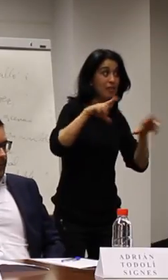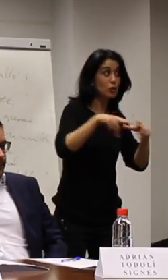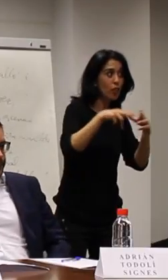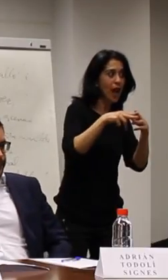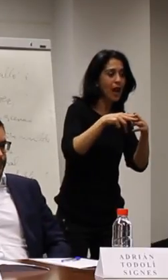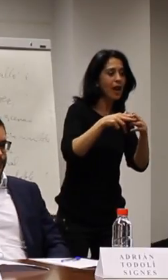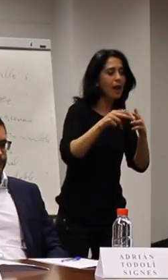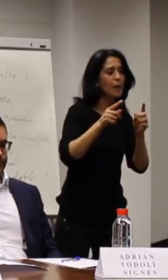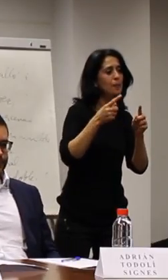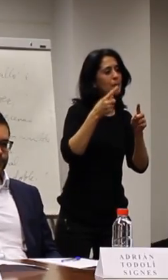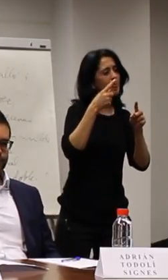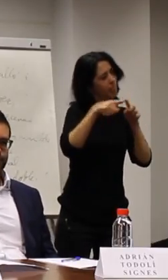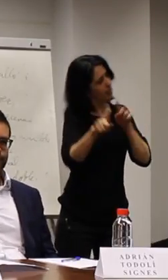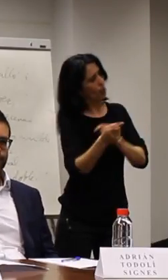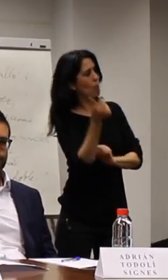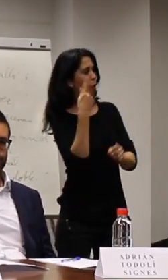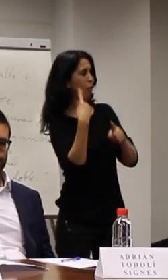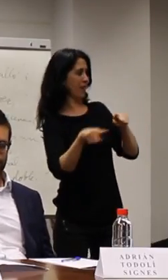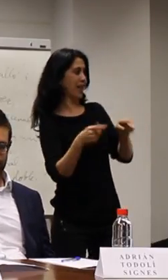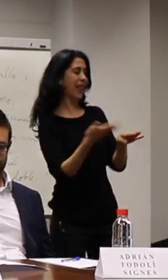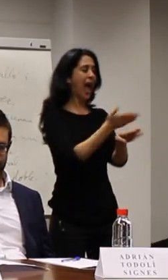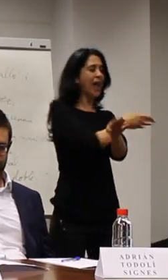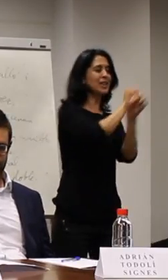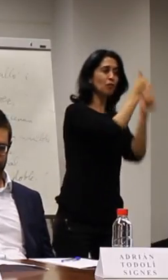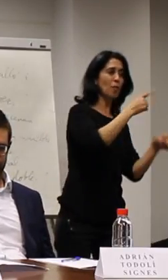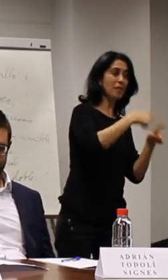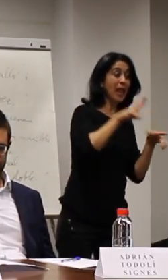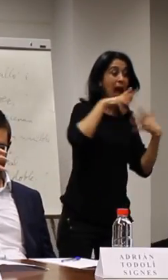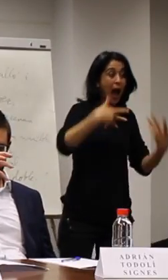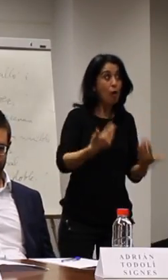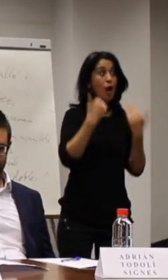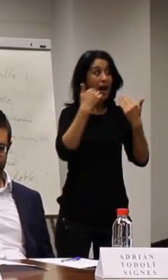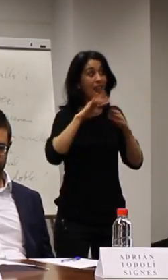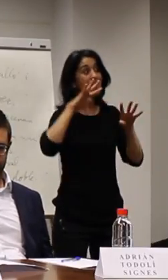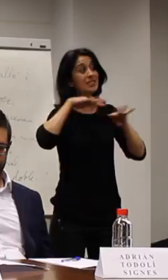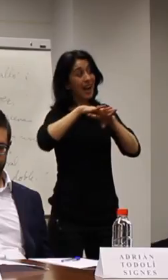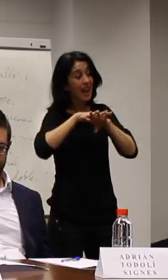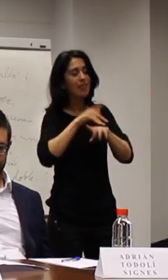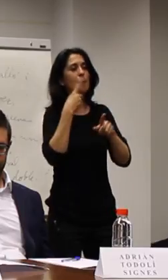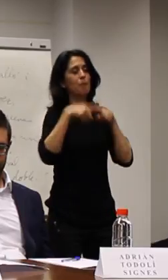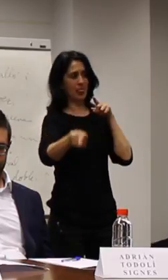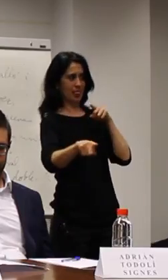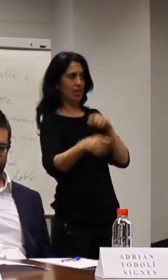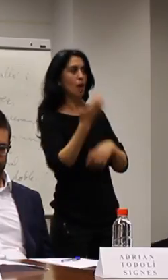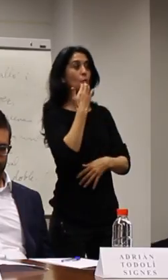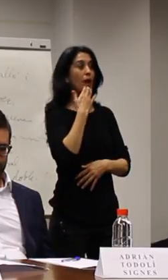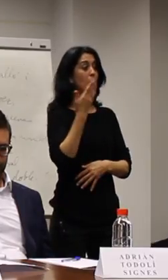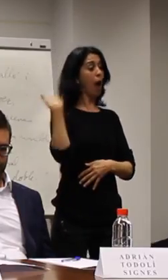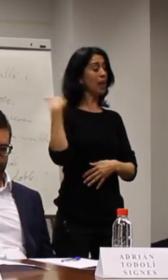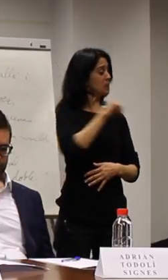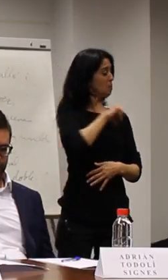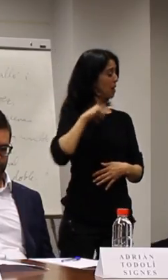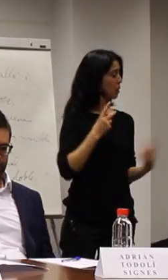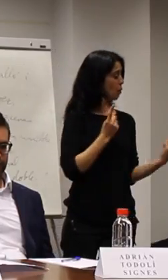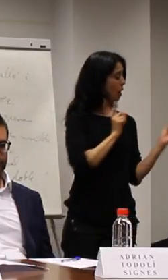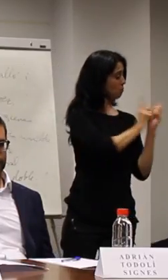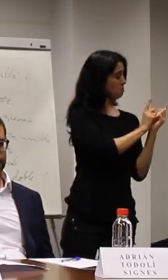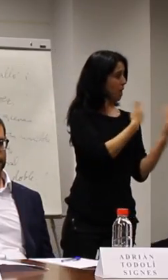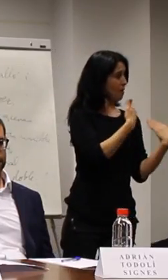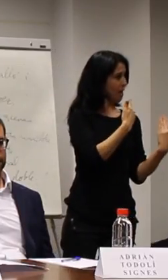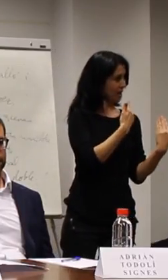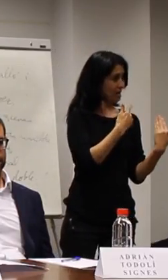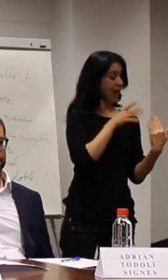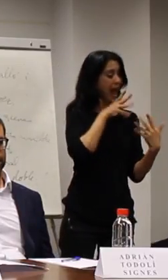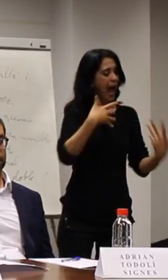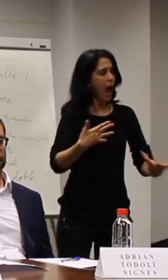ahora puede ponerse en contacto todo el mundo a larga distancia, mientras que antes eran grupos particulares, familias que intercambiaban servicios. Es